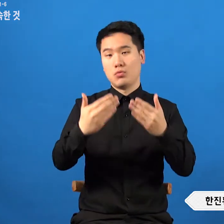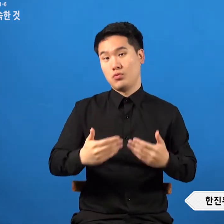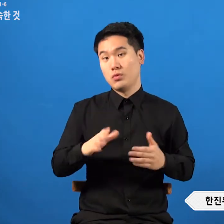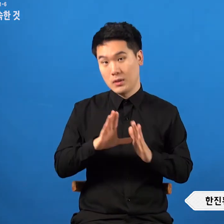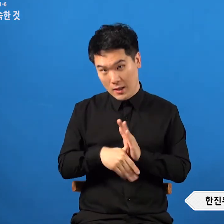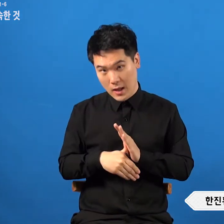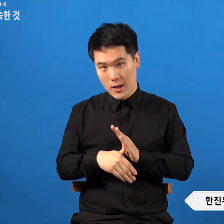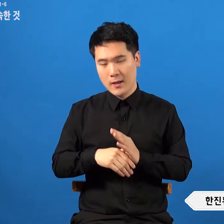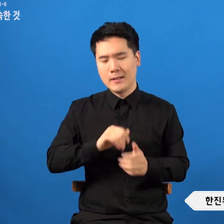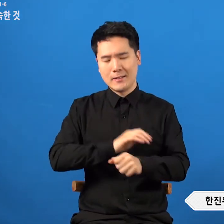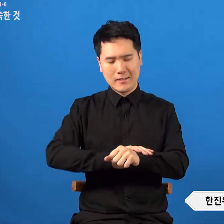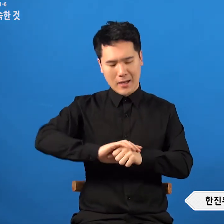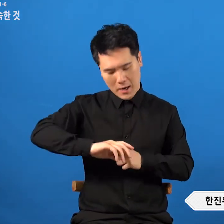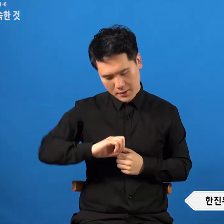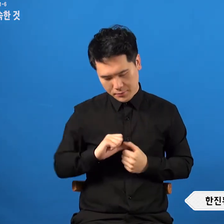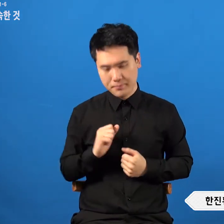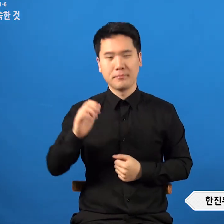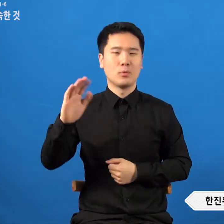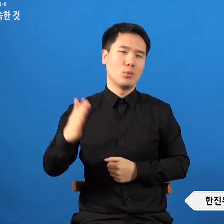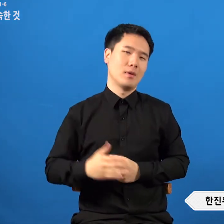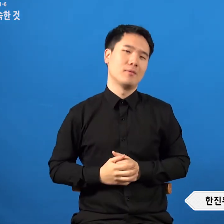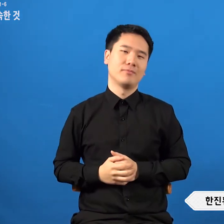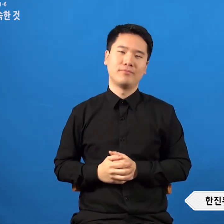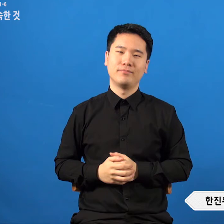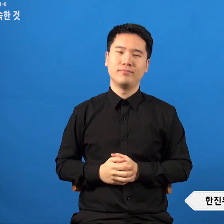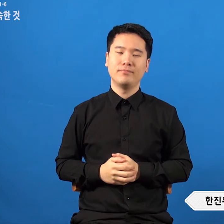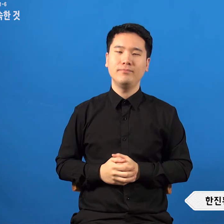인도하실 때 순종만 잘하면 됩니다.